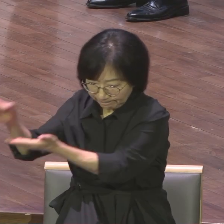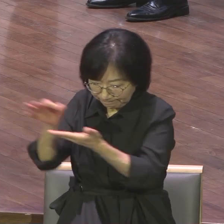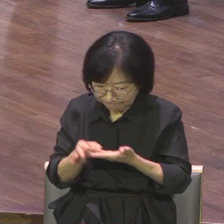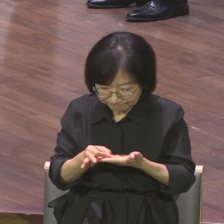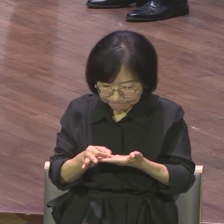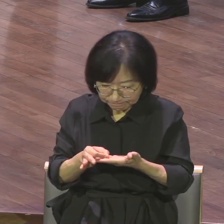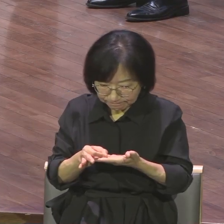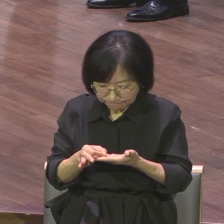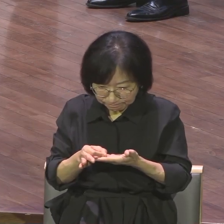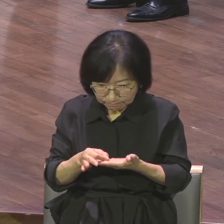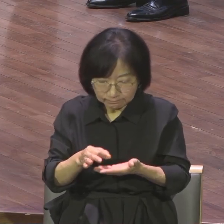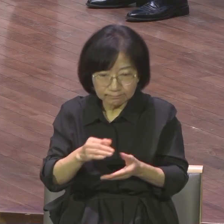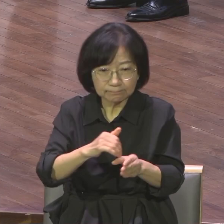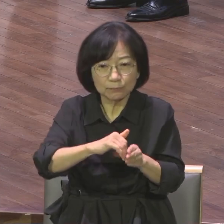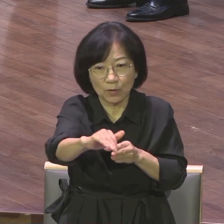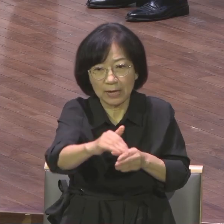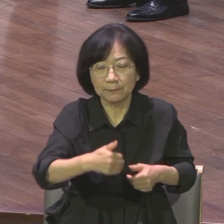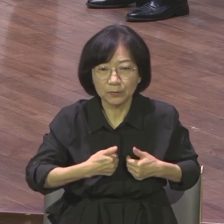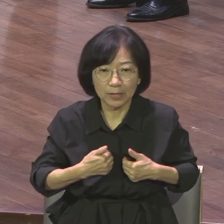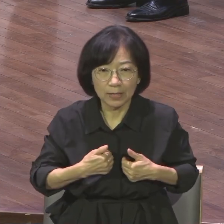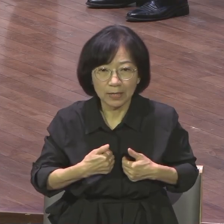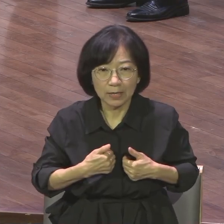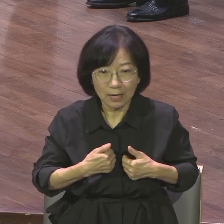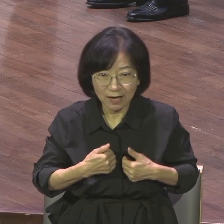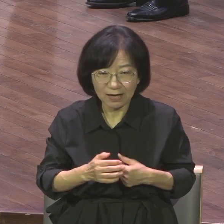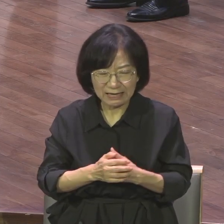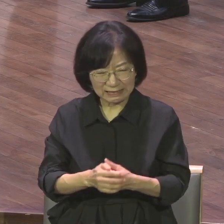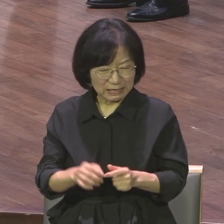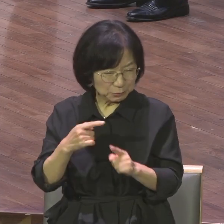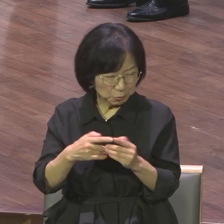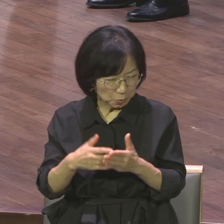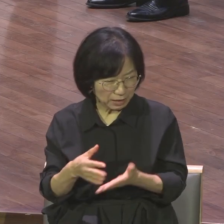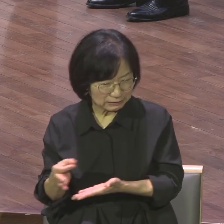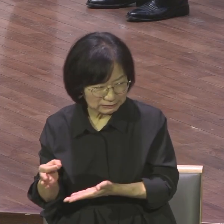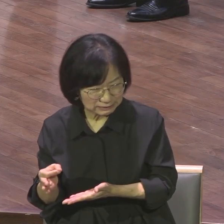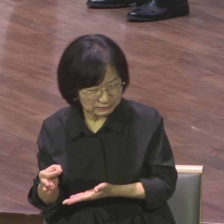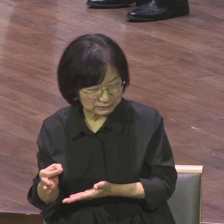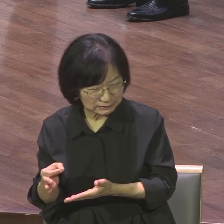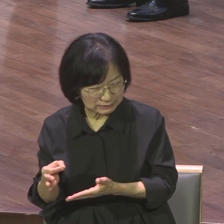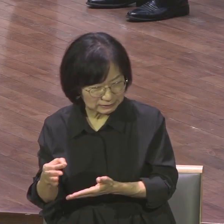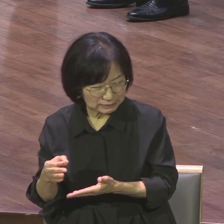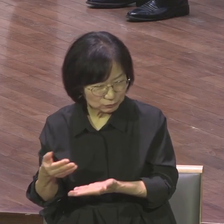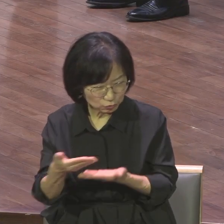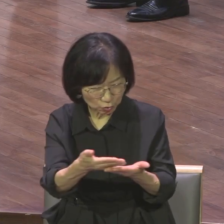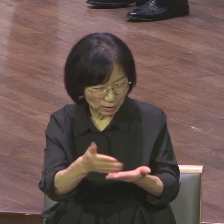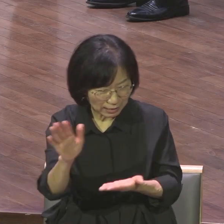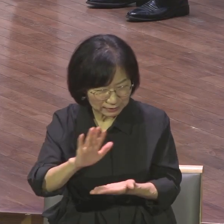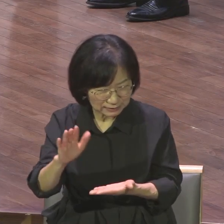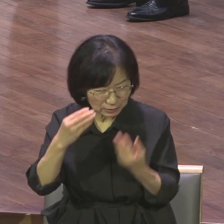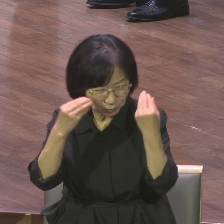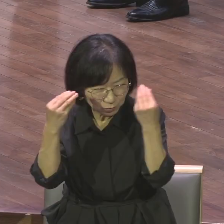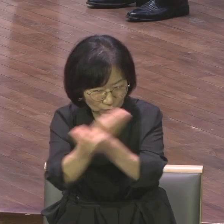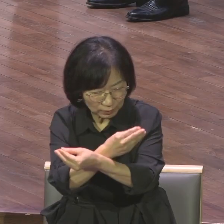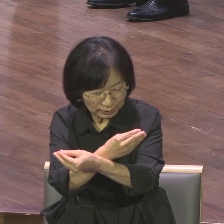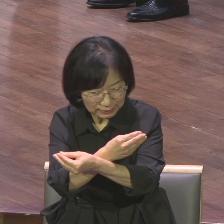해야지, 개인적으로 친하다고 교회가 의심스러워서 그렇게 보낸 거 개인적인 하나의